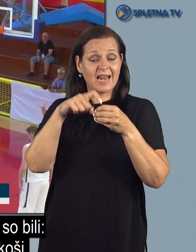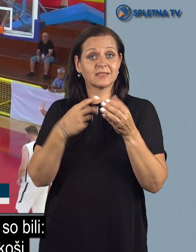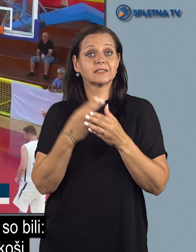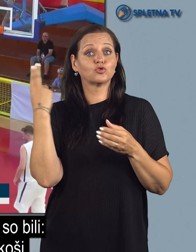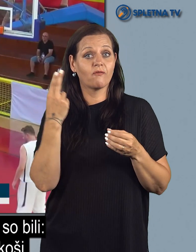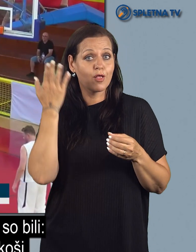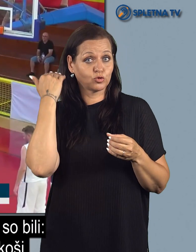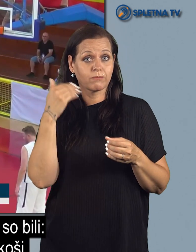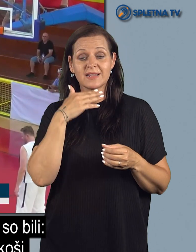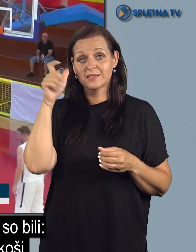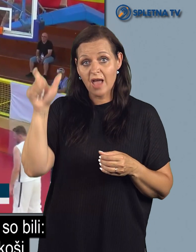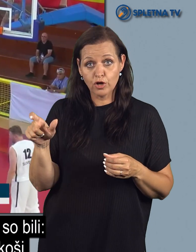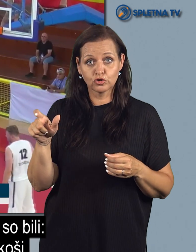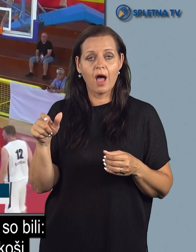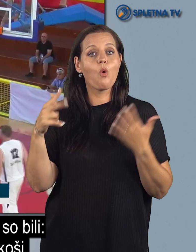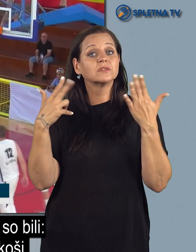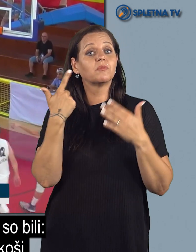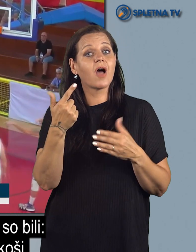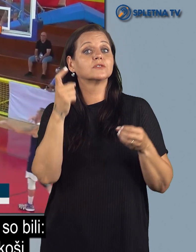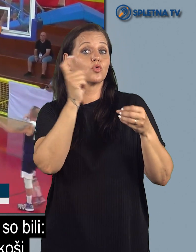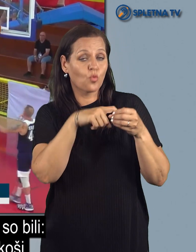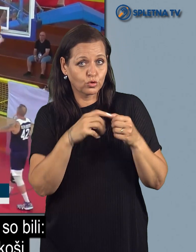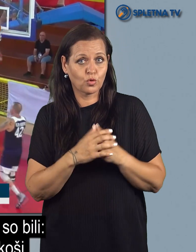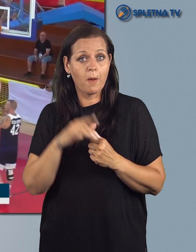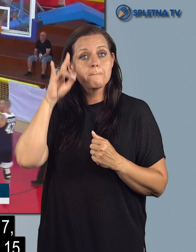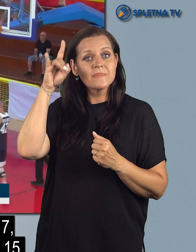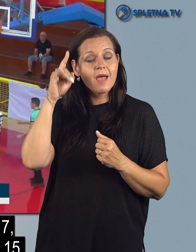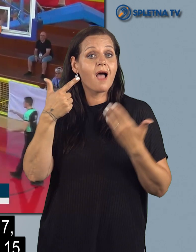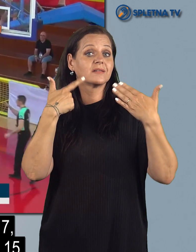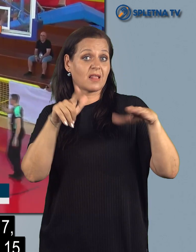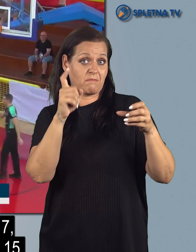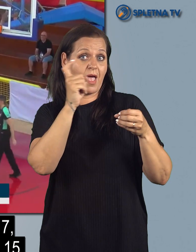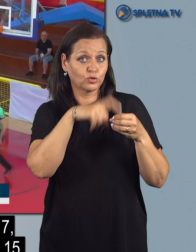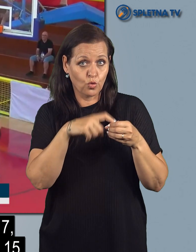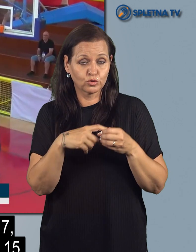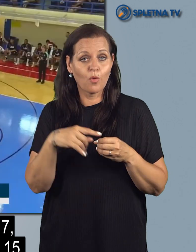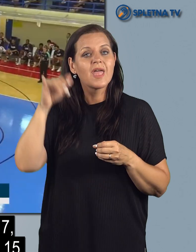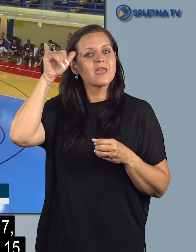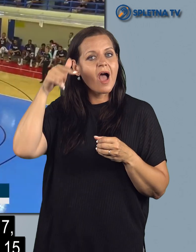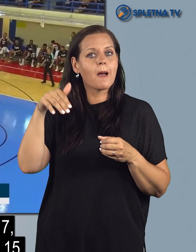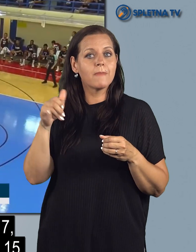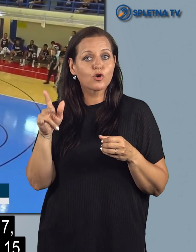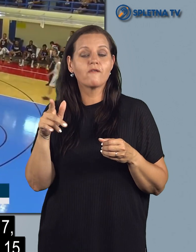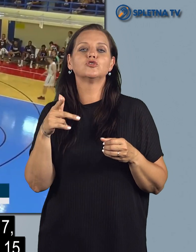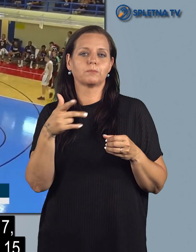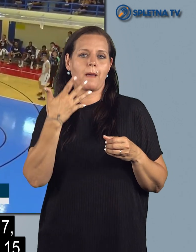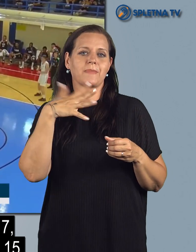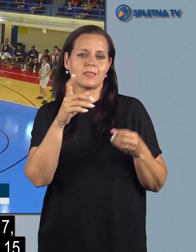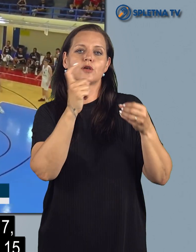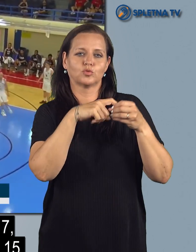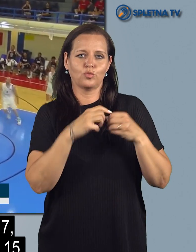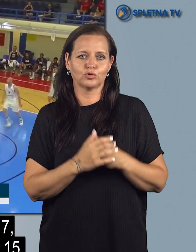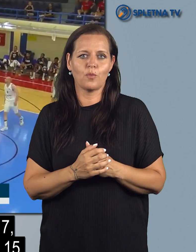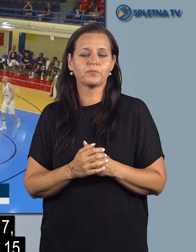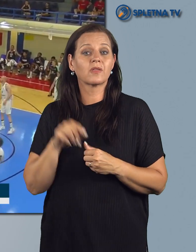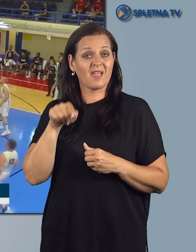Strelci za Slovenijo so bili Saša Lukić s 28 koši, Miha Zupan s 17, Jaka